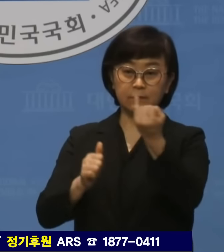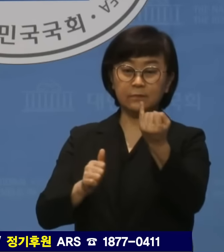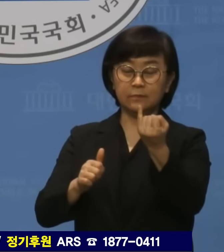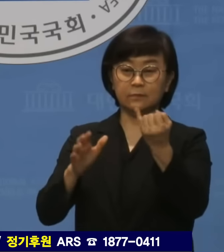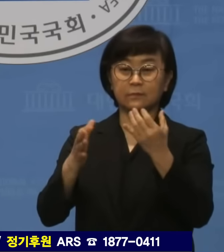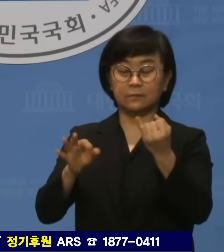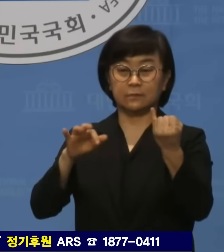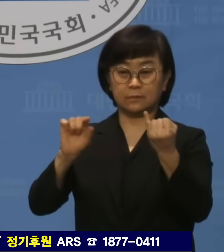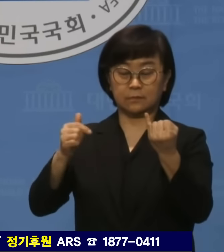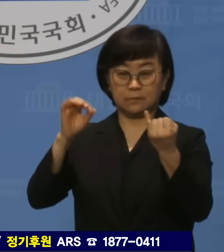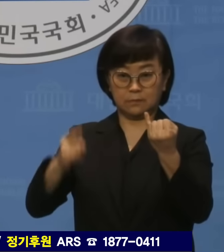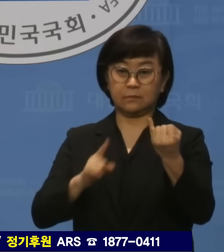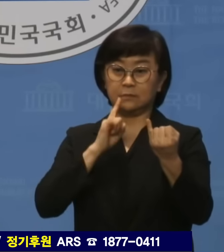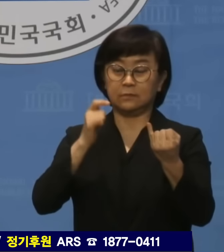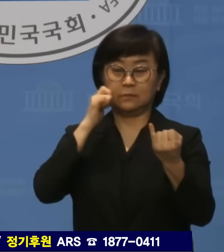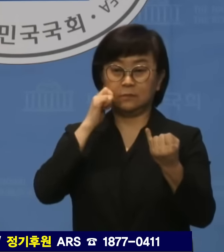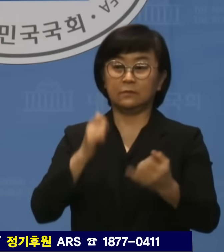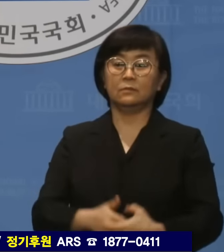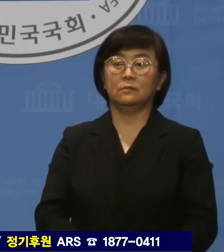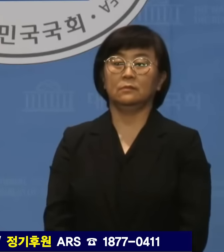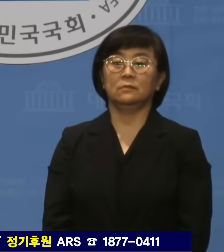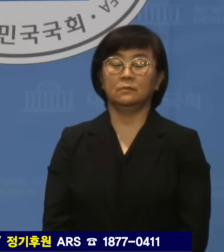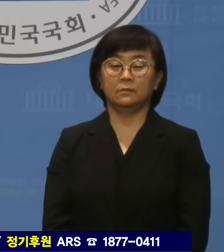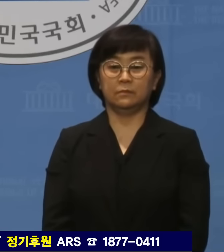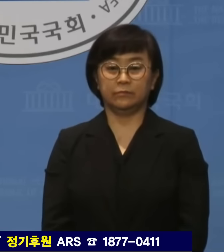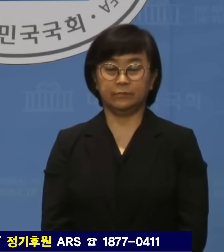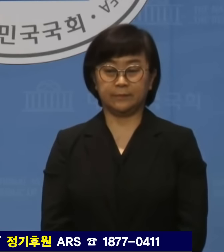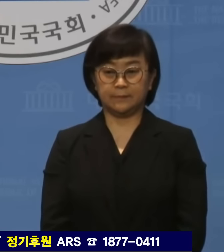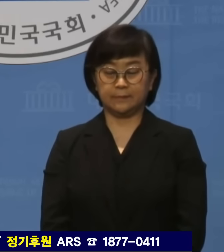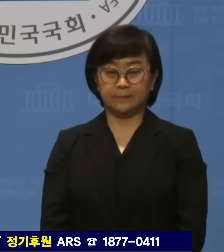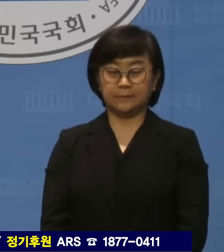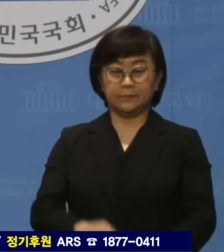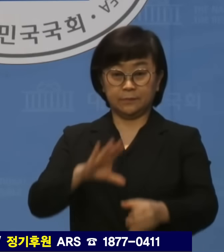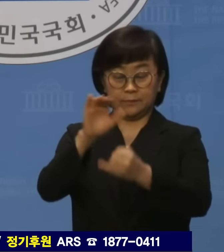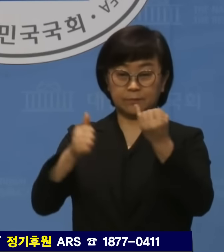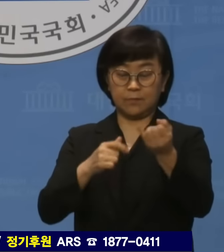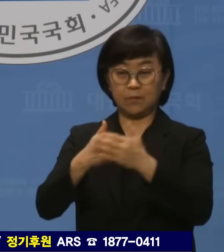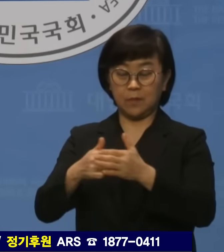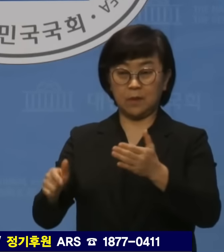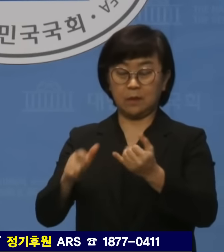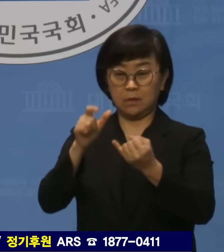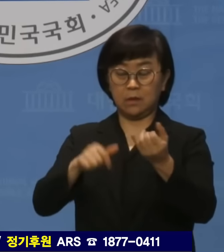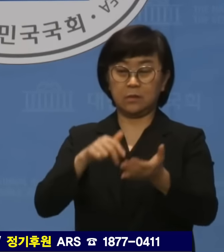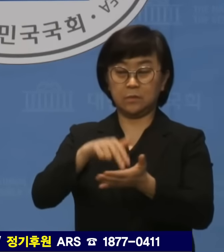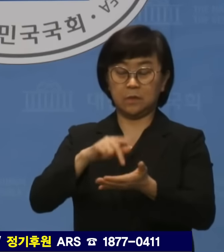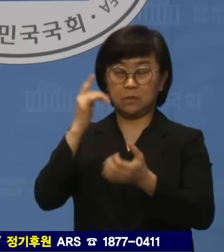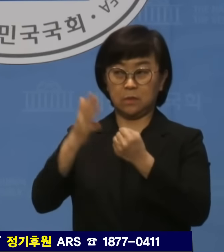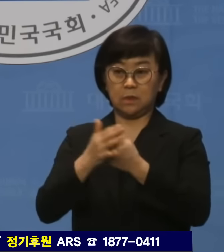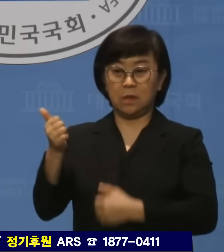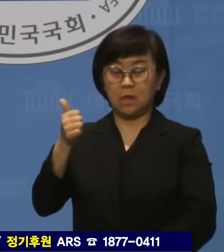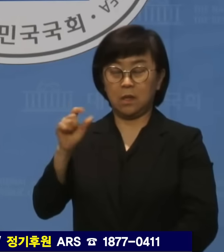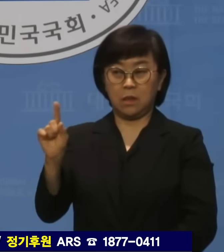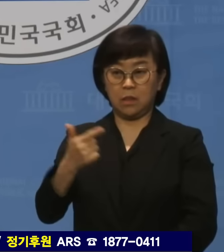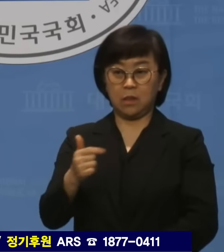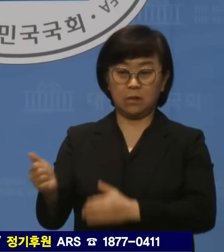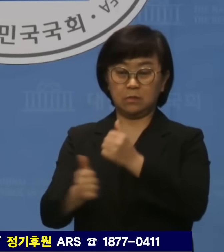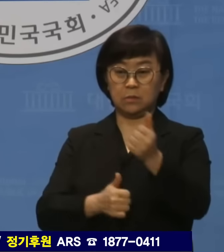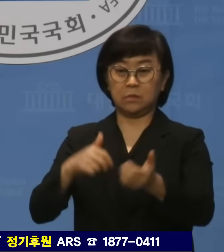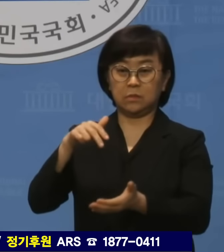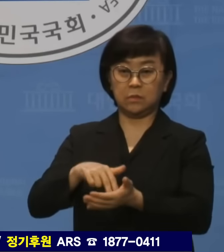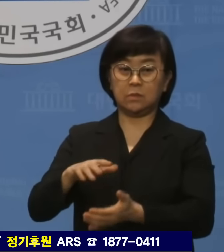이름을 입도 뻥긋하지 못하고 있습니다 언론이 김건희 여사 리스크에 대한 입장을 묻자 한동훈 위원장은 제